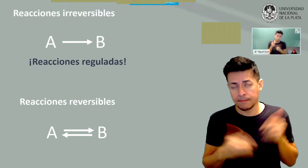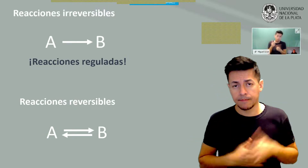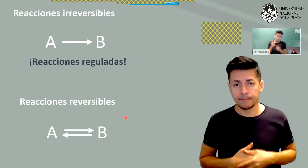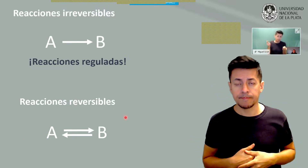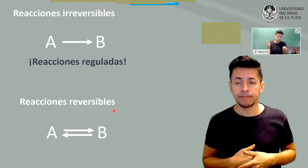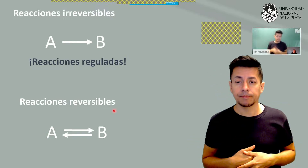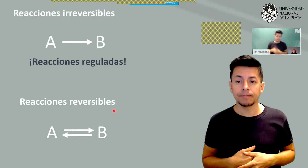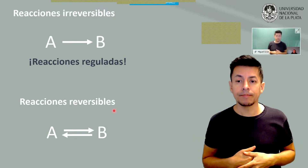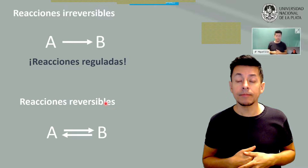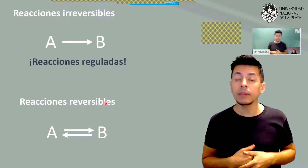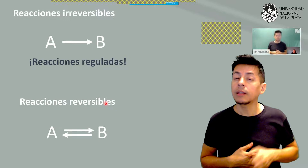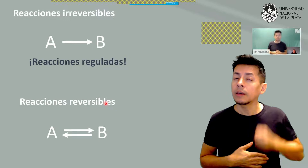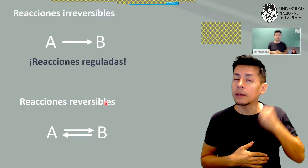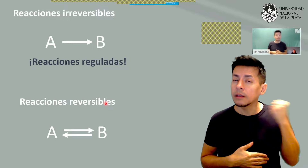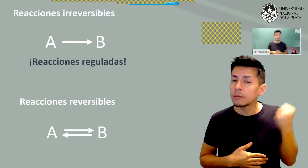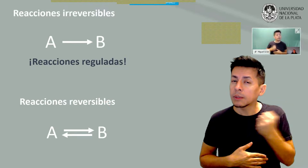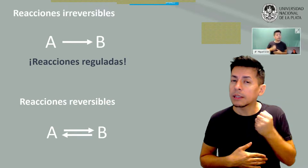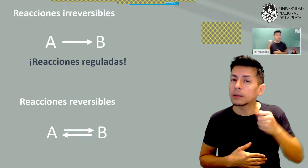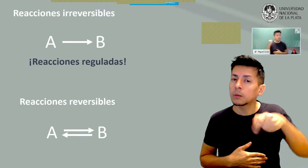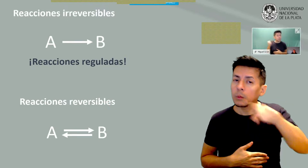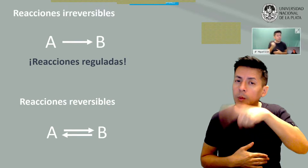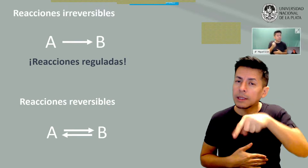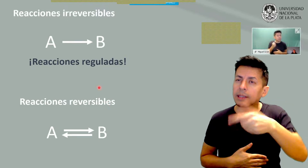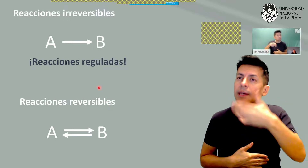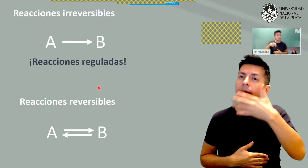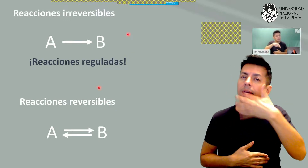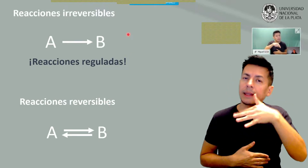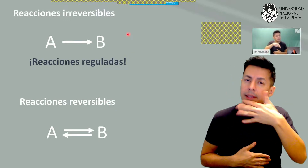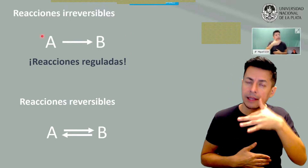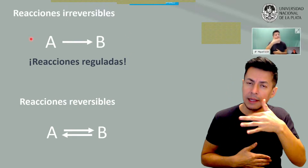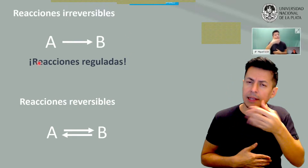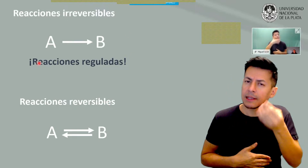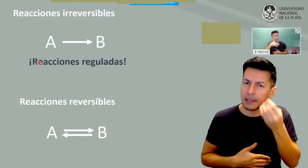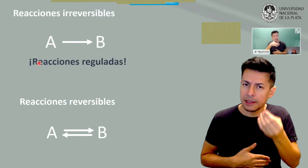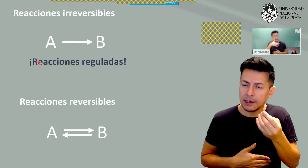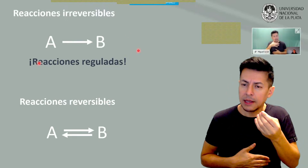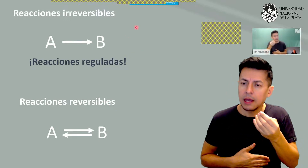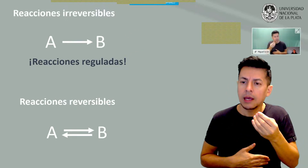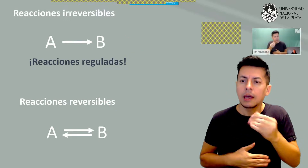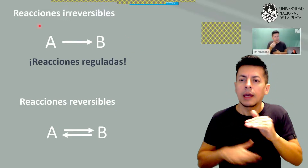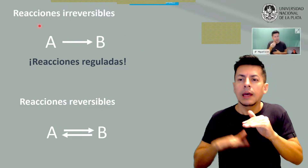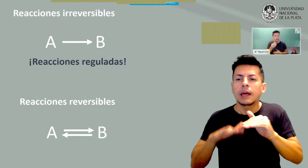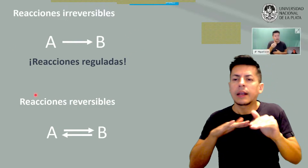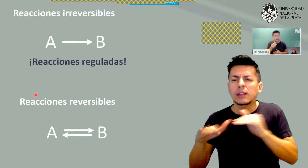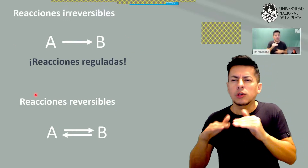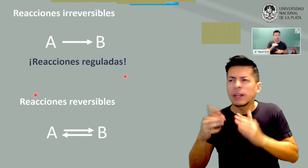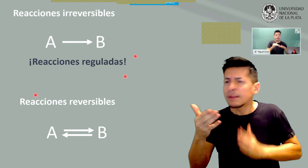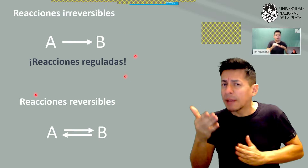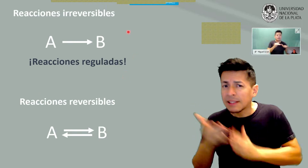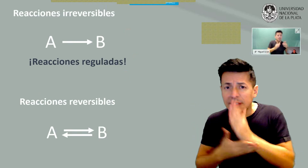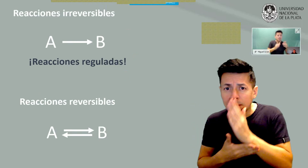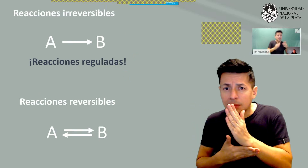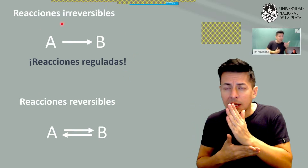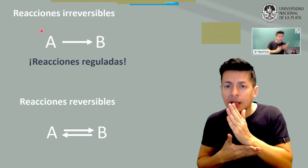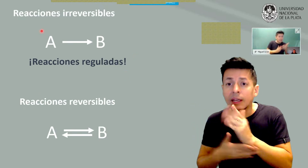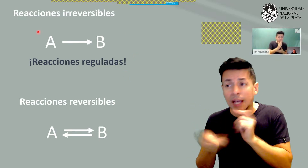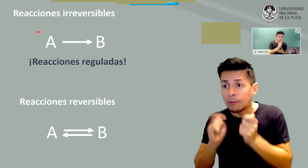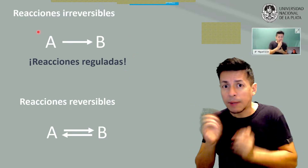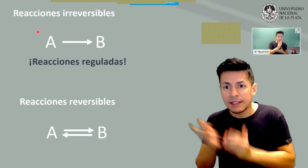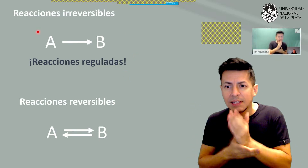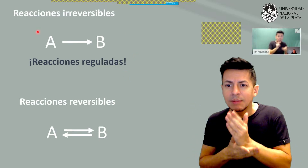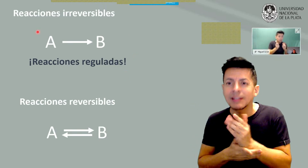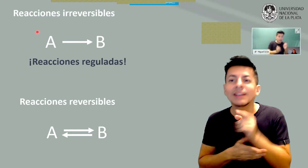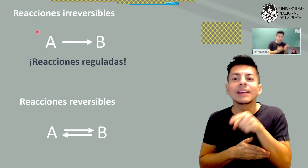Lo que es importante entender es que las reacciones irreversibles son las que la célula va a elegir para